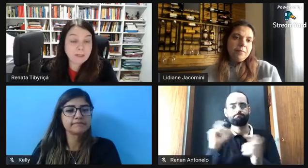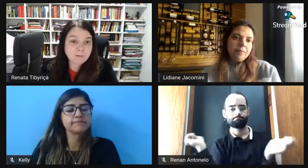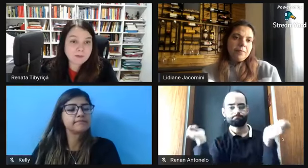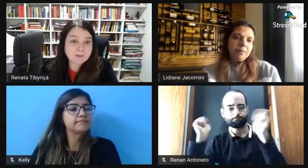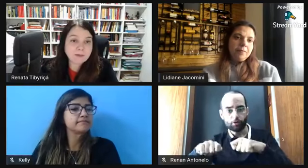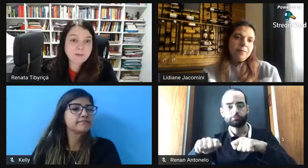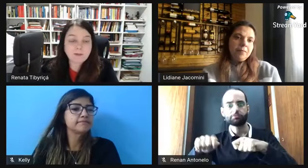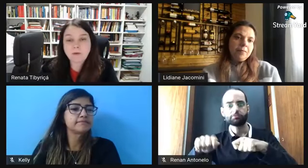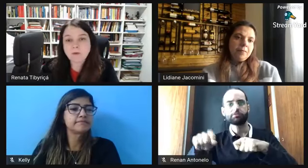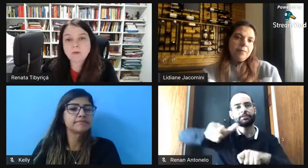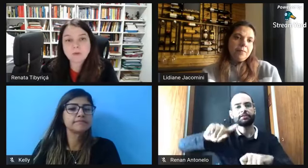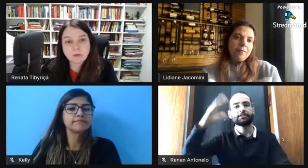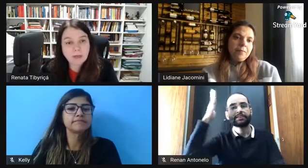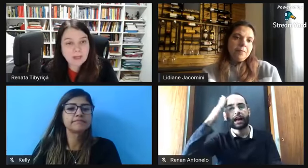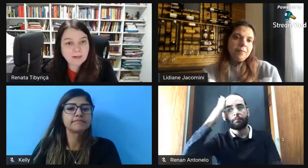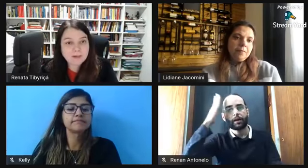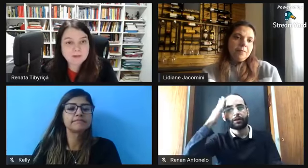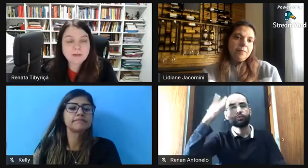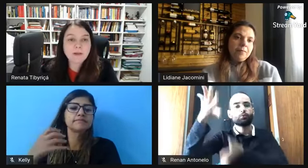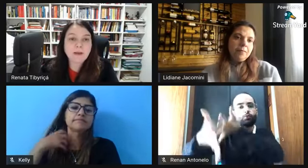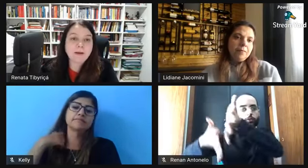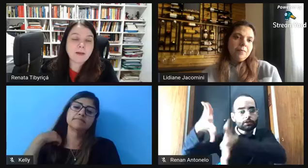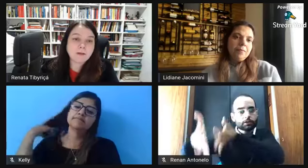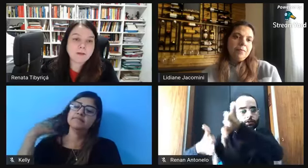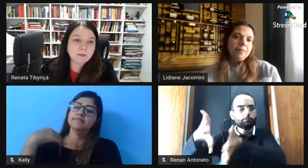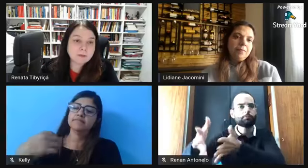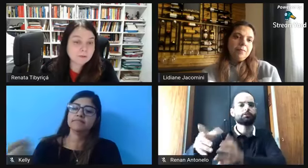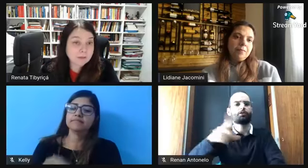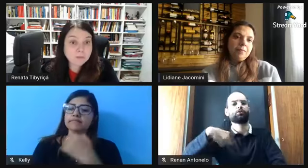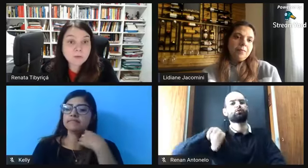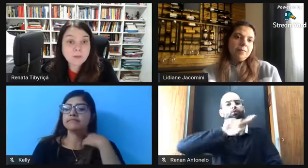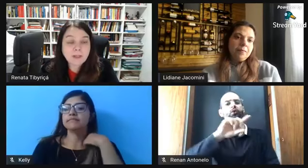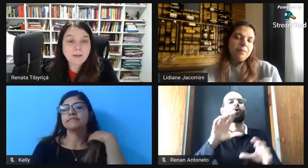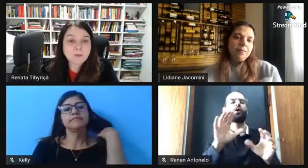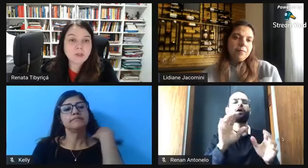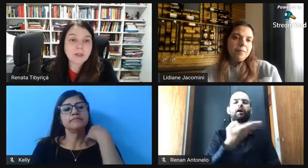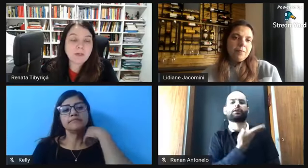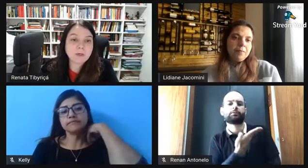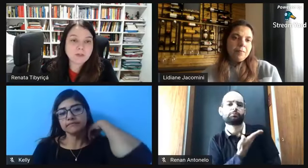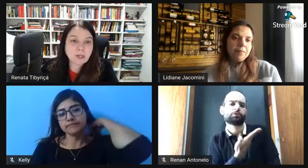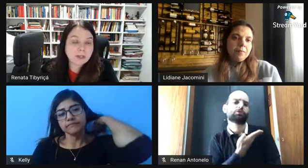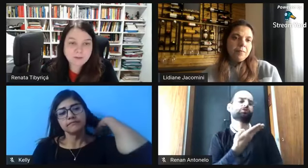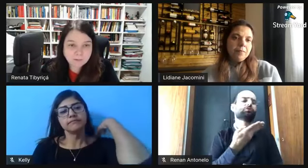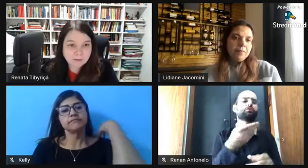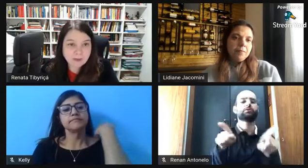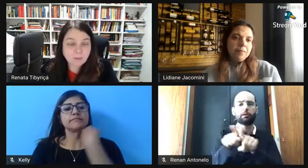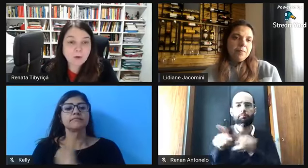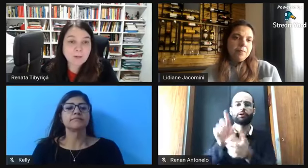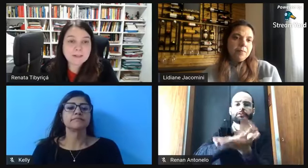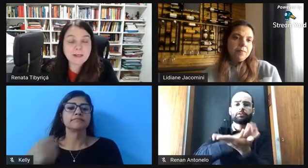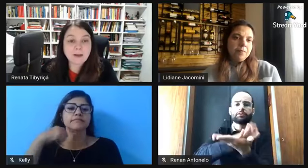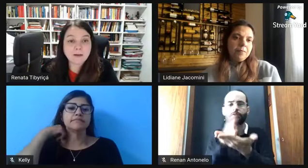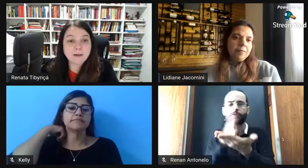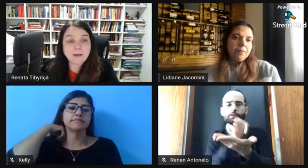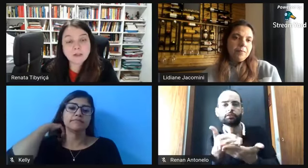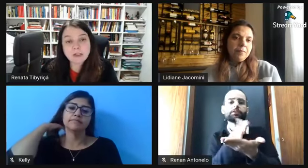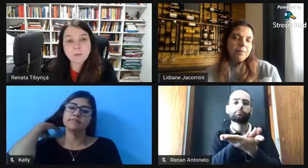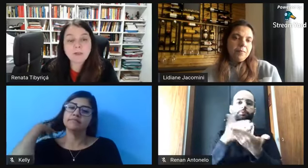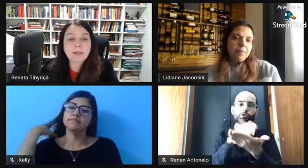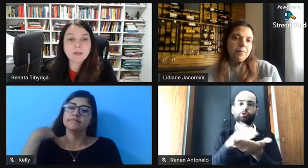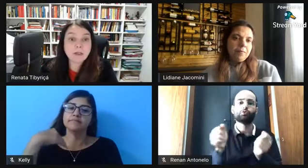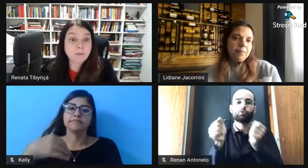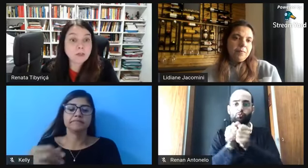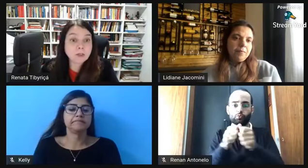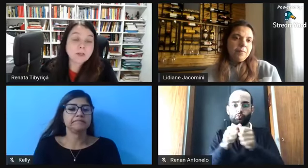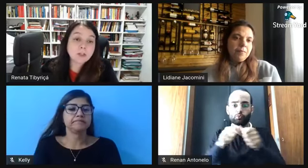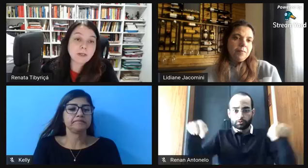sabendo Libras, né, todos os colegas, nós temos um intérprete de Libras já na própria sala, a gente